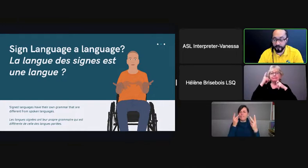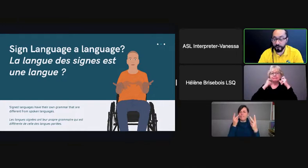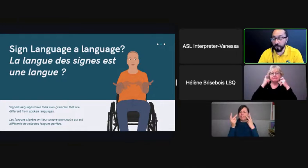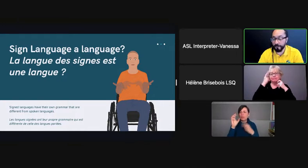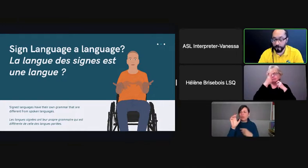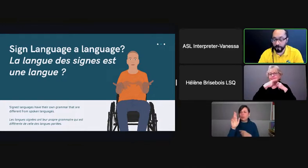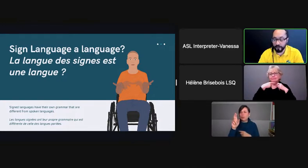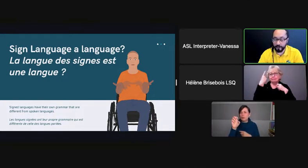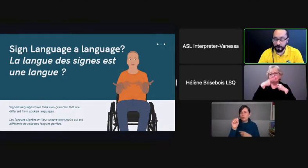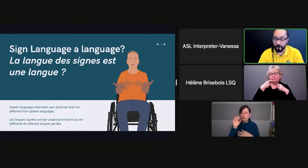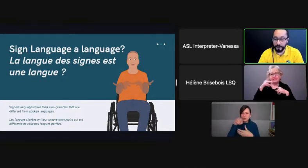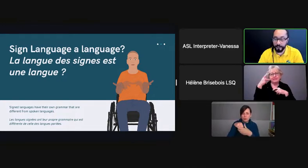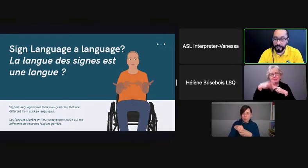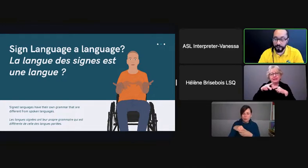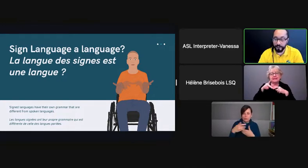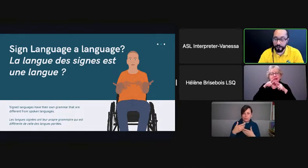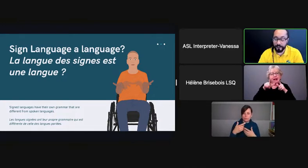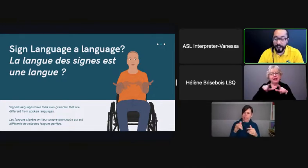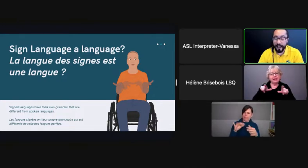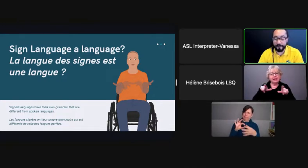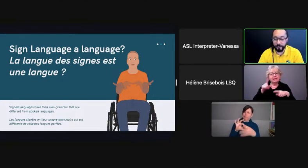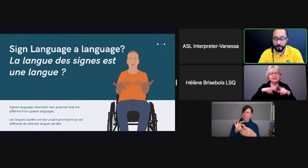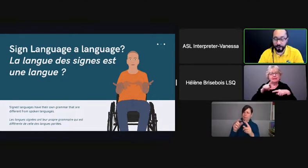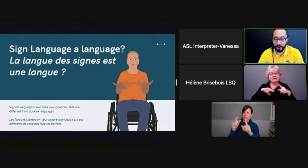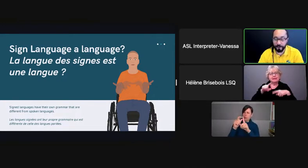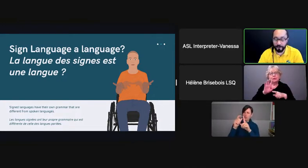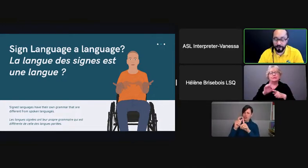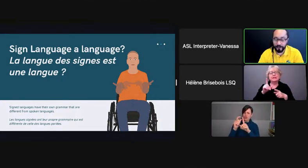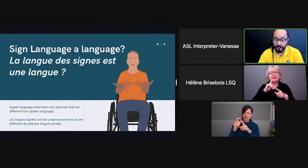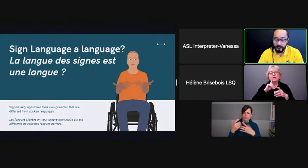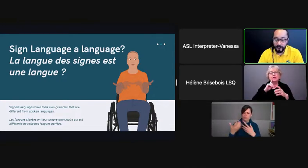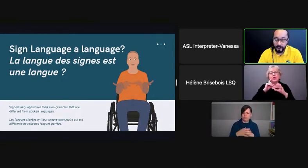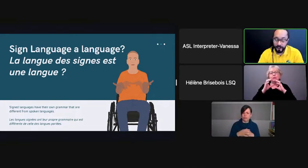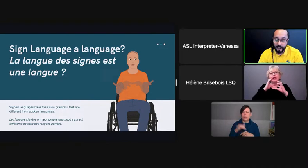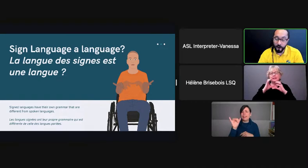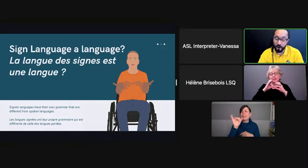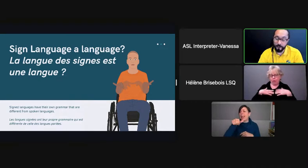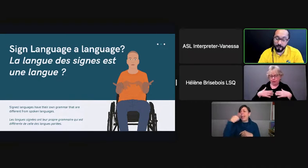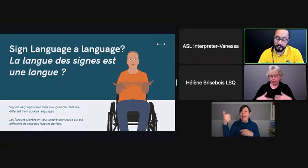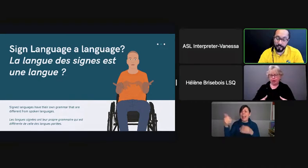de la langue et de la communication corporelle et visuelle.